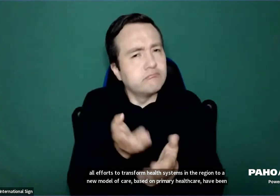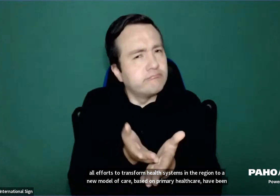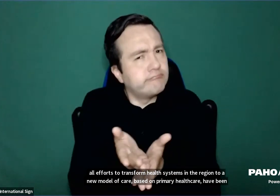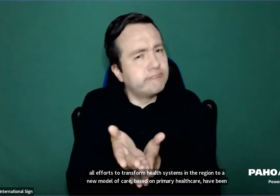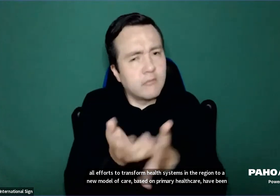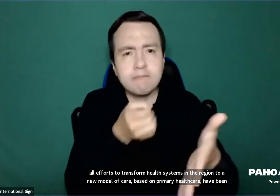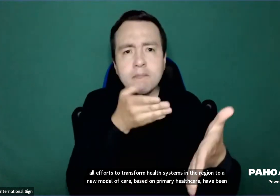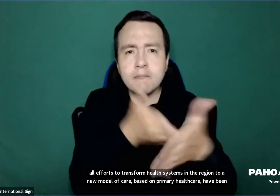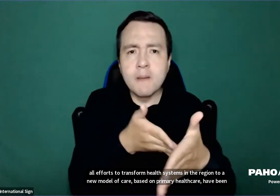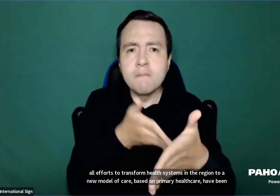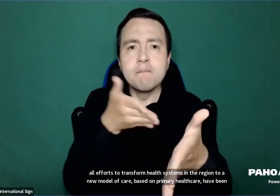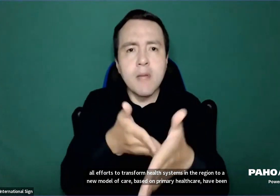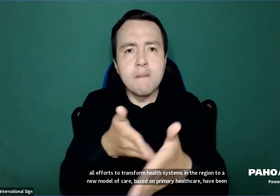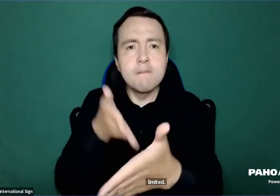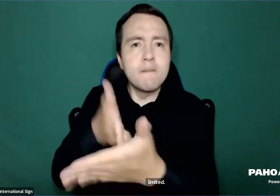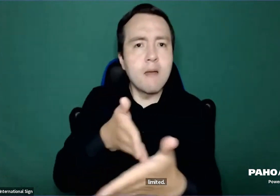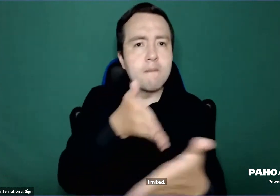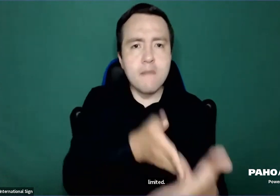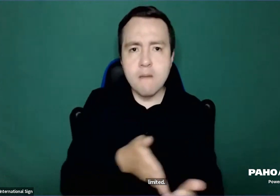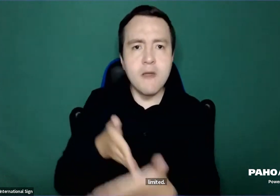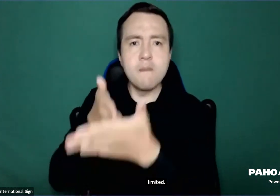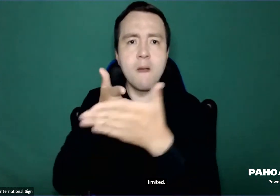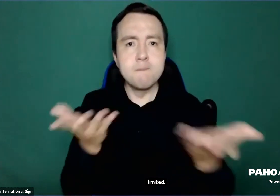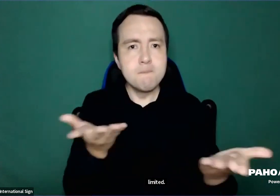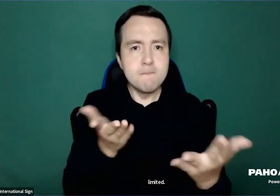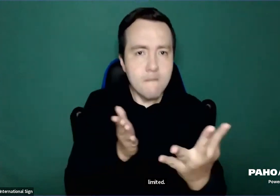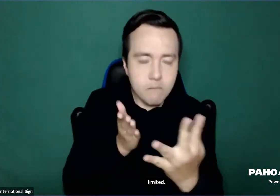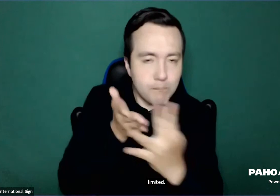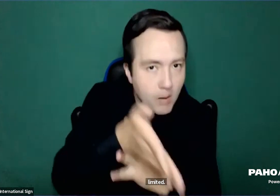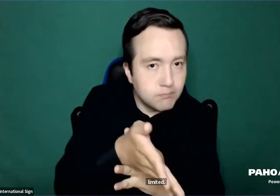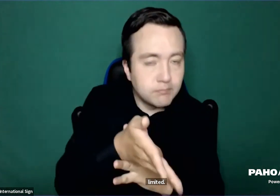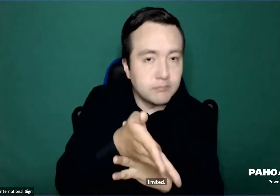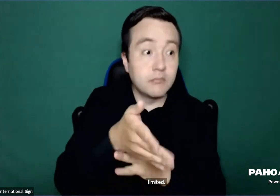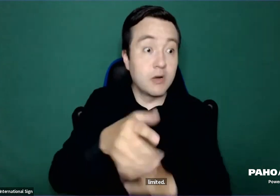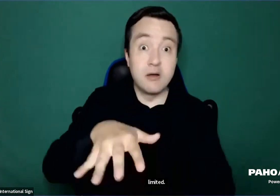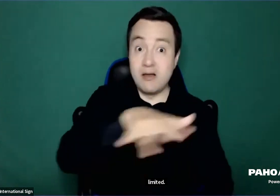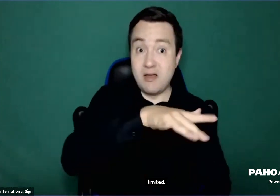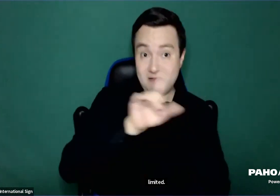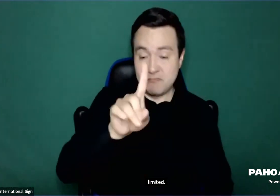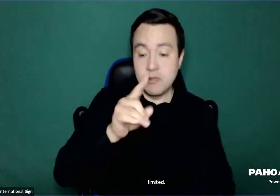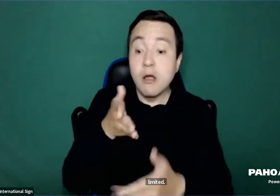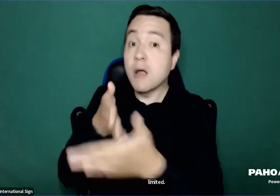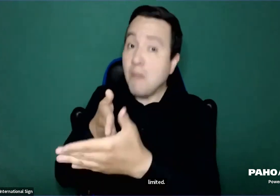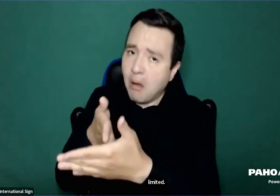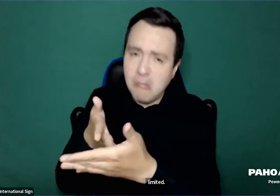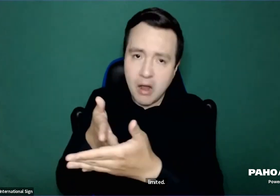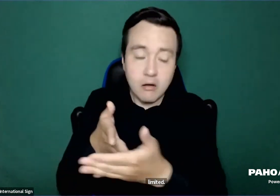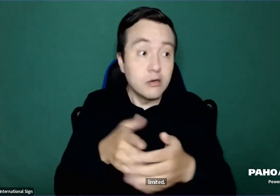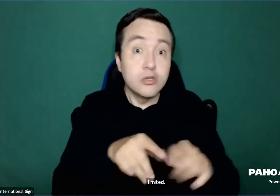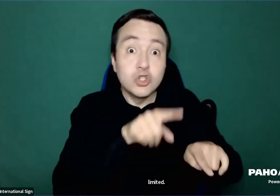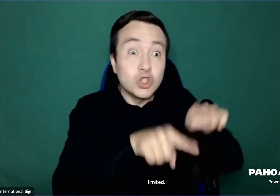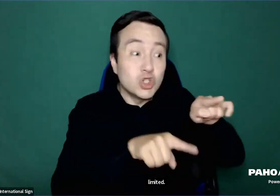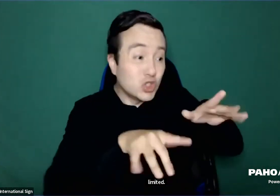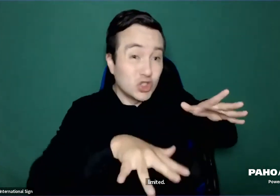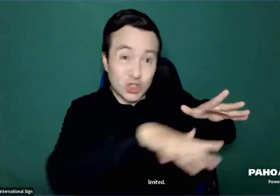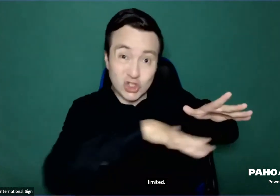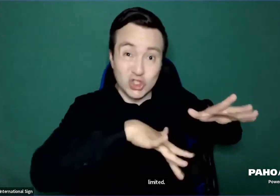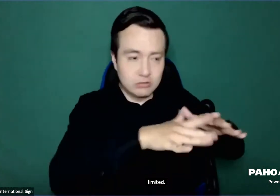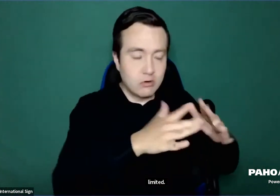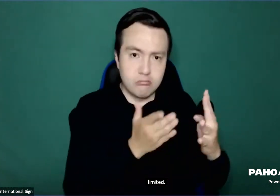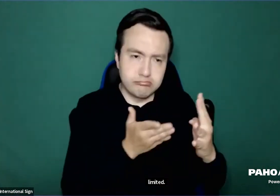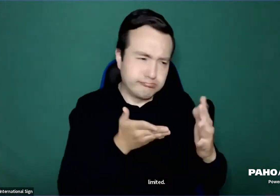aún, que em alguns contextos essas barreiras se multipliquem. Por ello, em